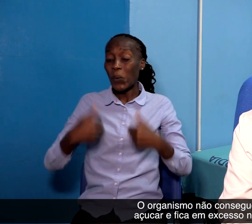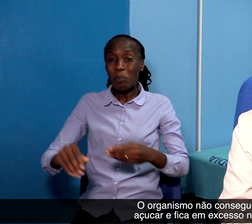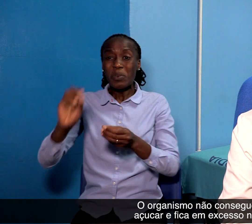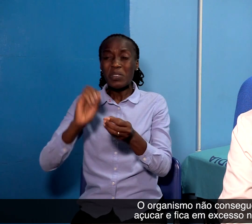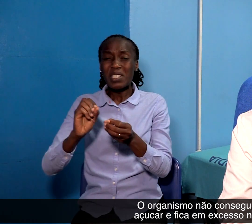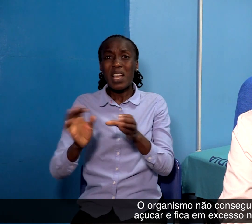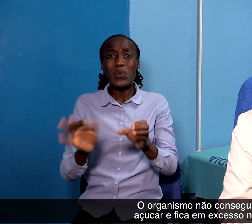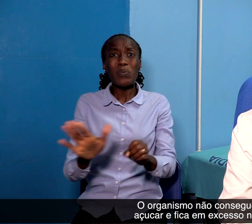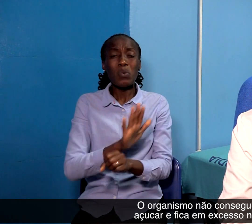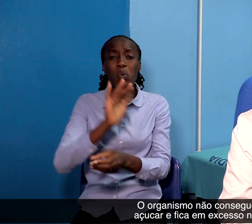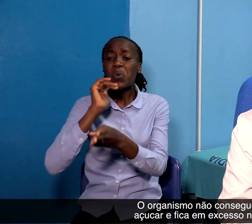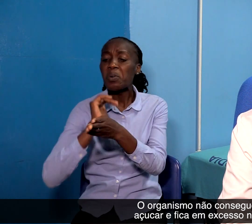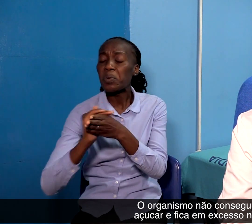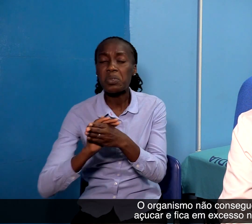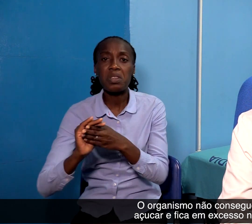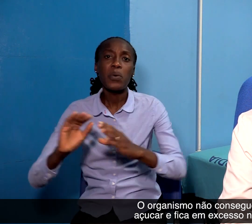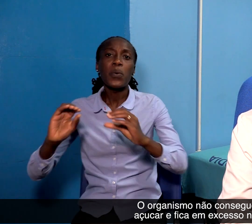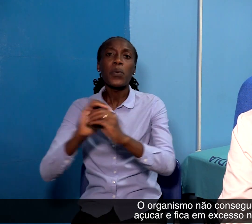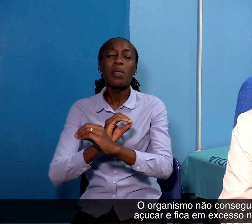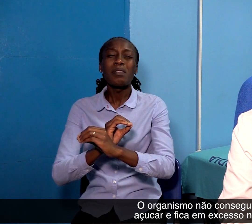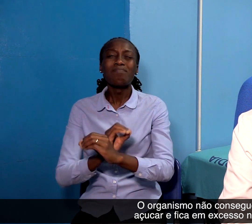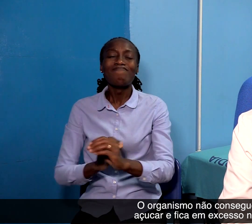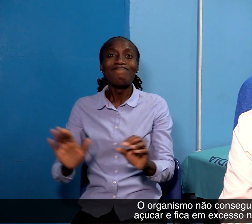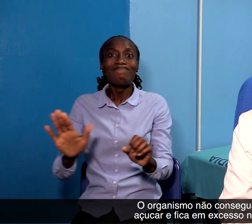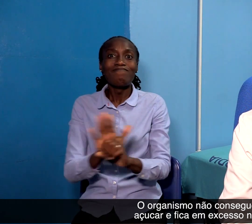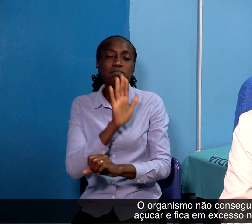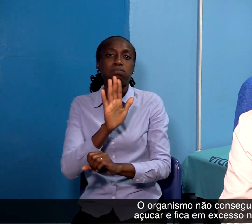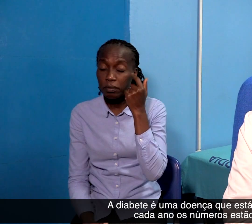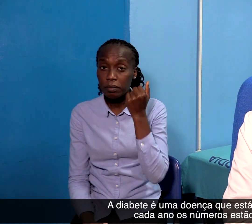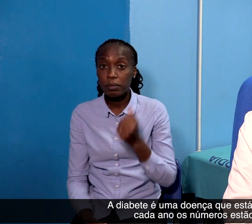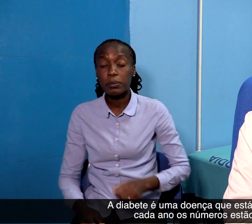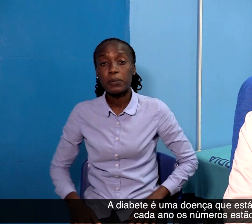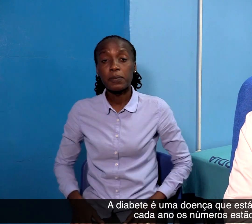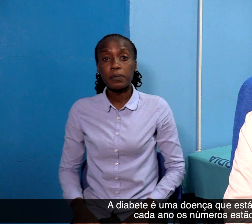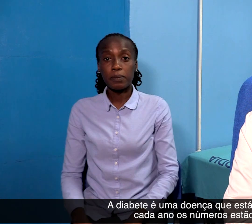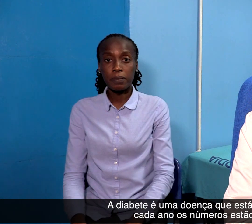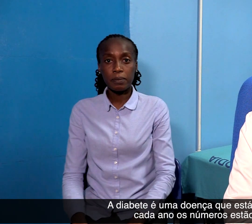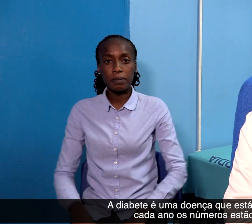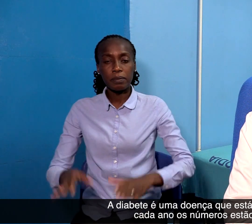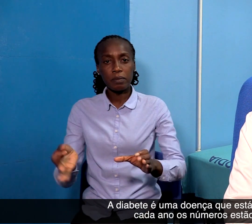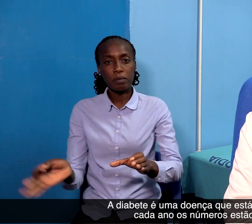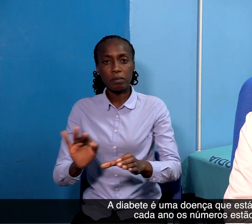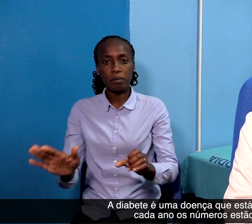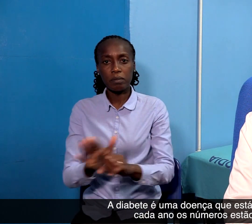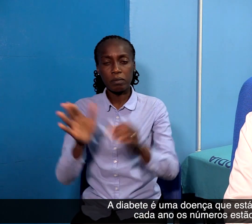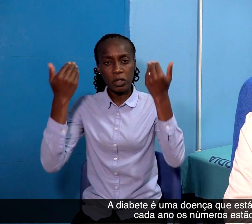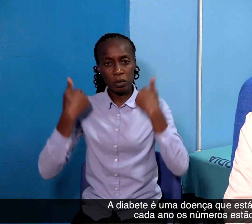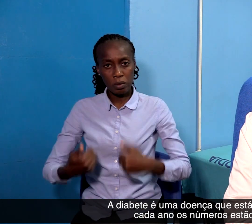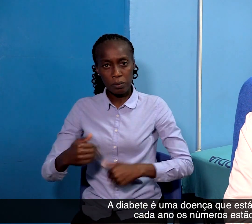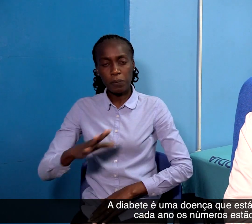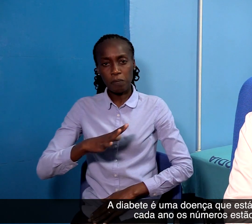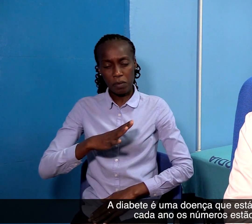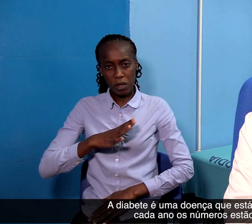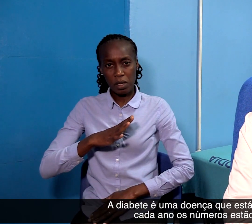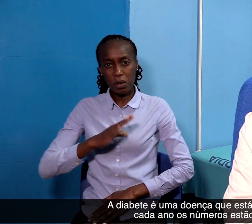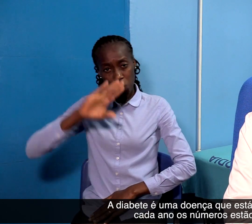usar este açúcar e fica em excesso dentro do organismo. A diabetes realmente é uma doença que está em